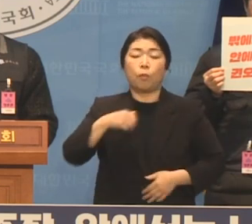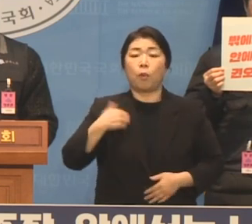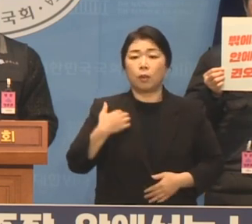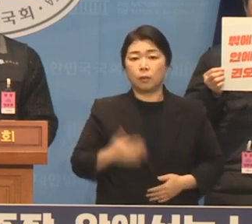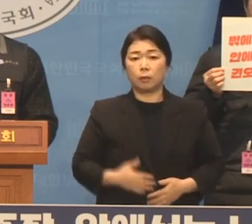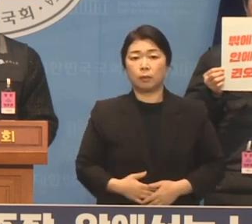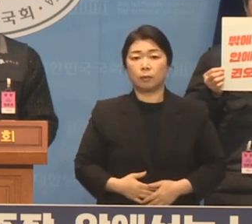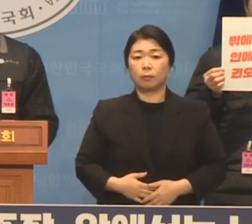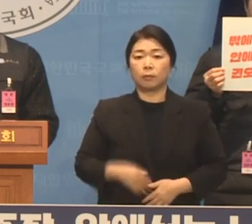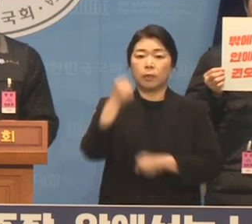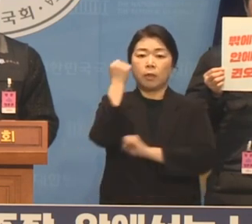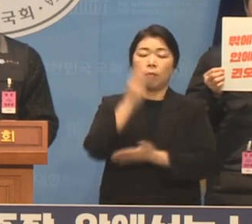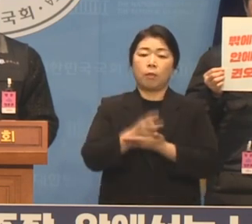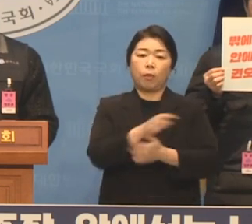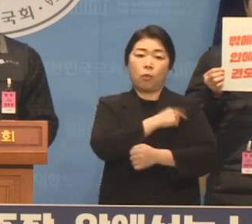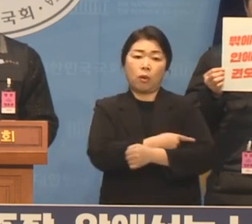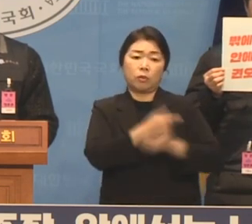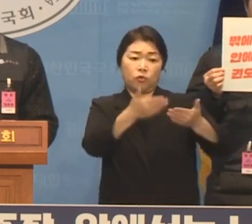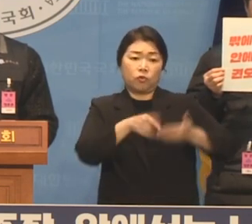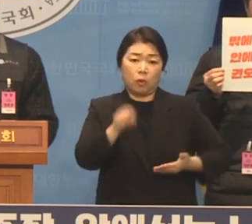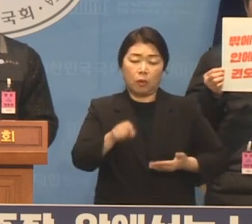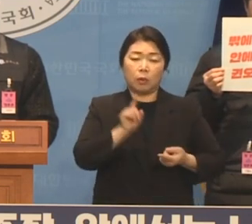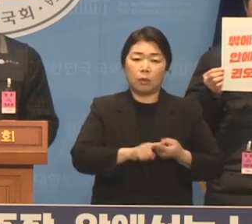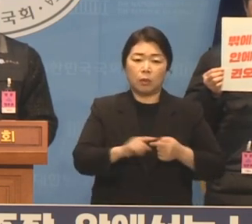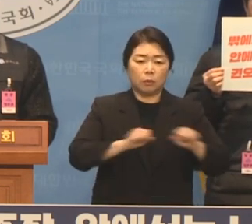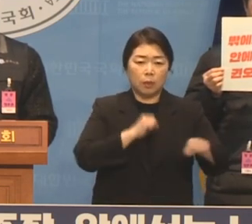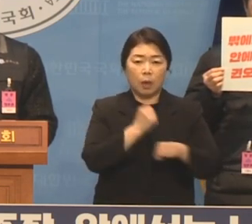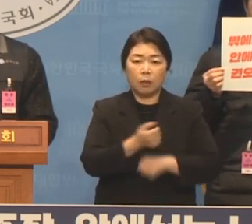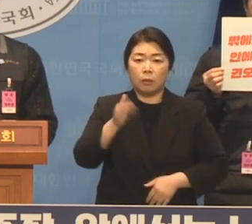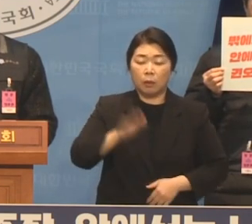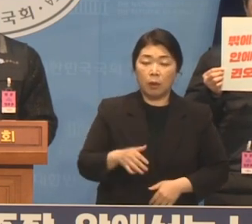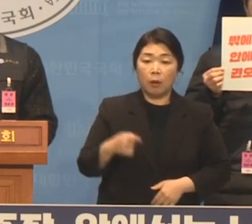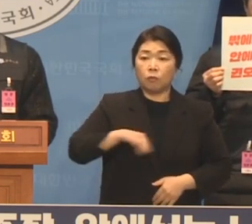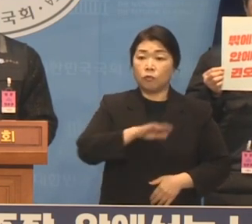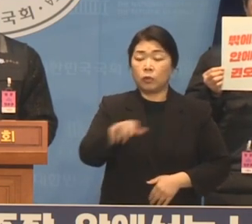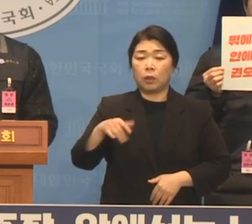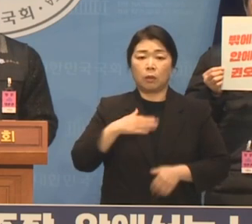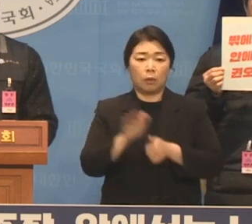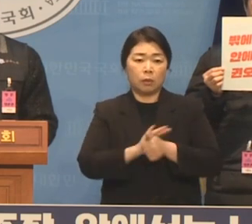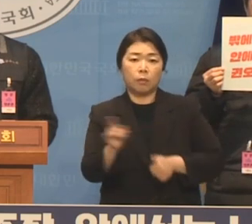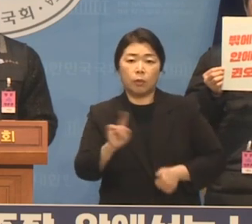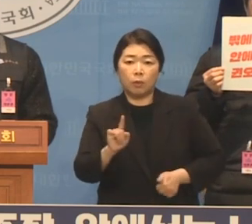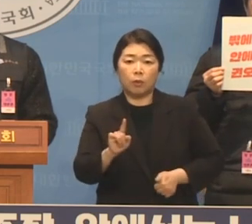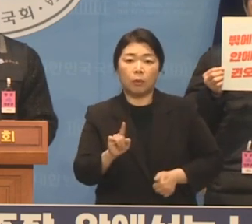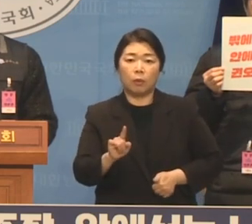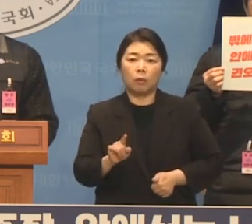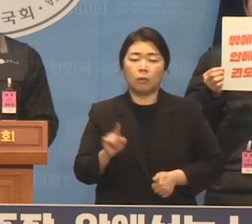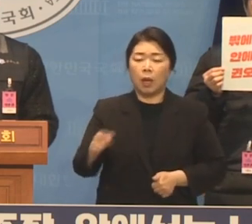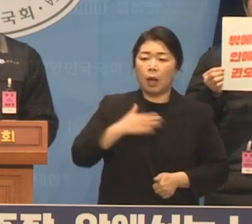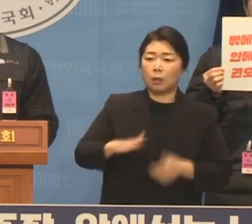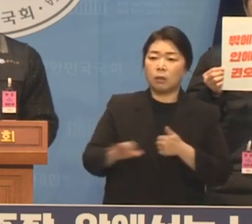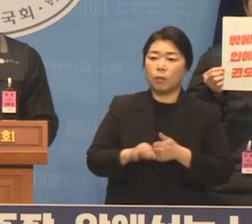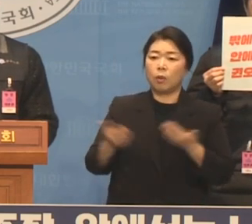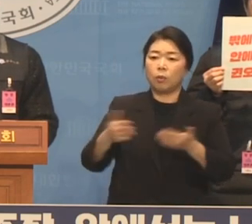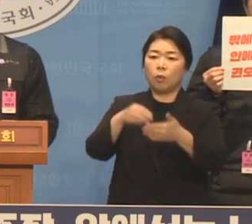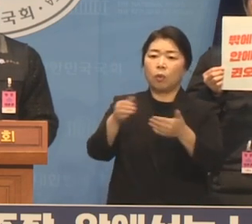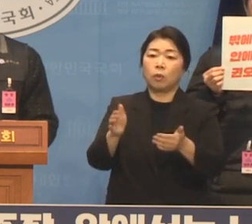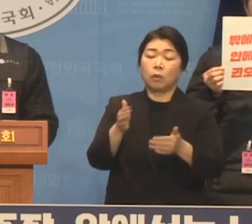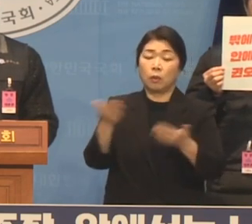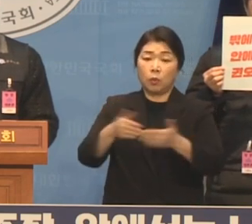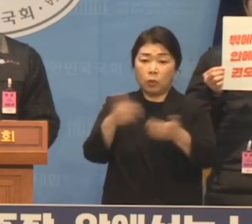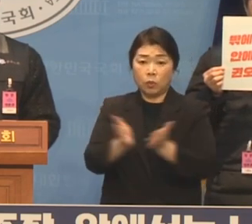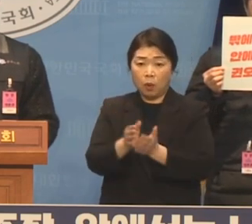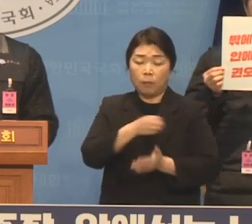권리를 행사하는데 이런 일을 당하게 되리라고는 상상도 못했습니다. 알았으면 노동조합 안 했을 겁니다.